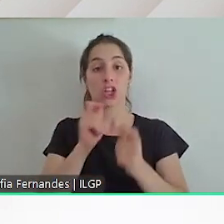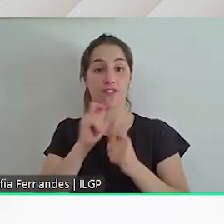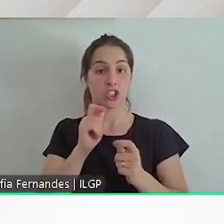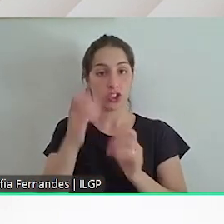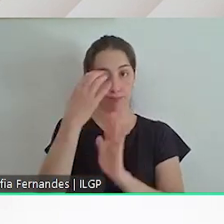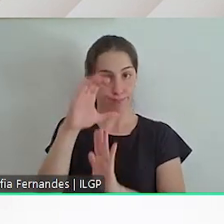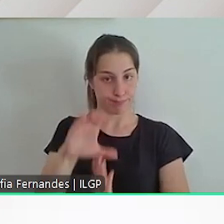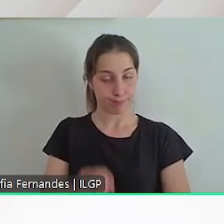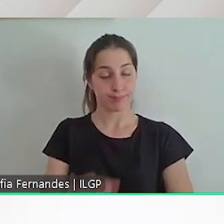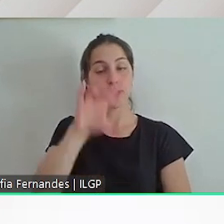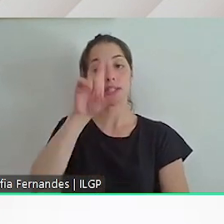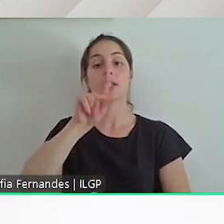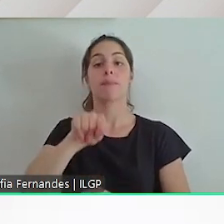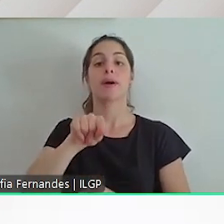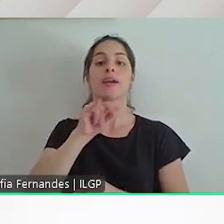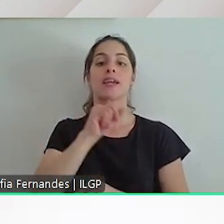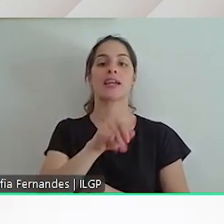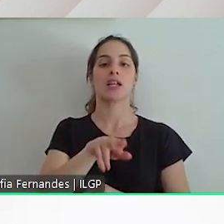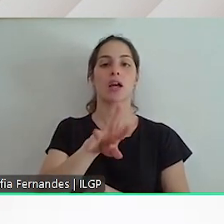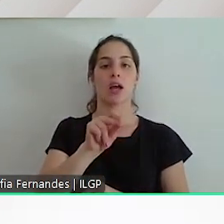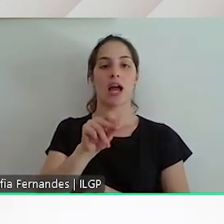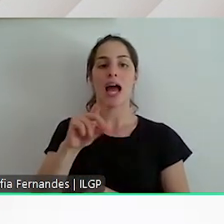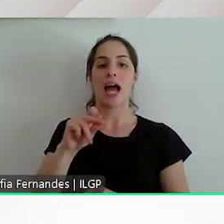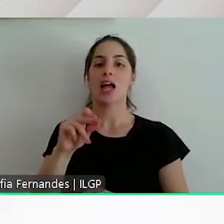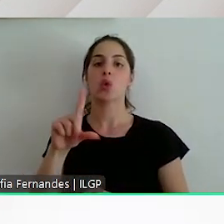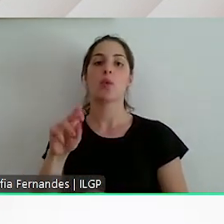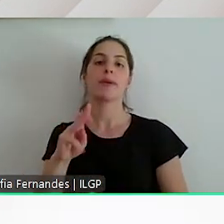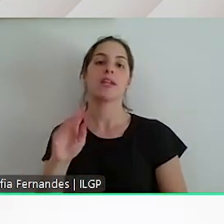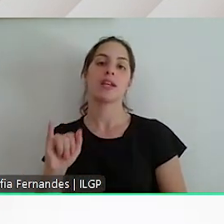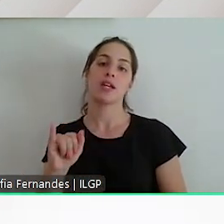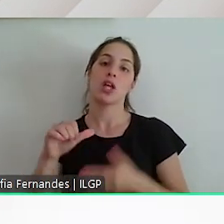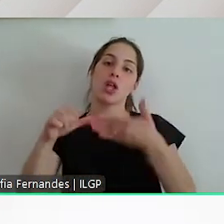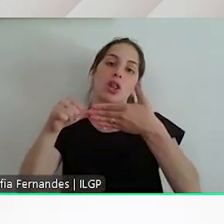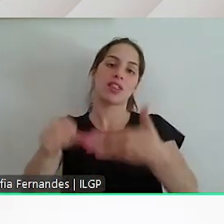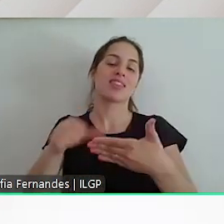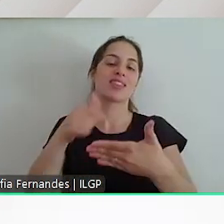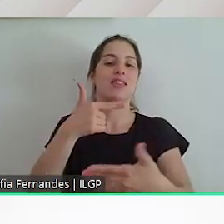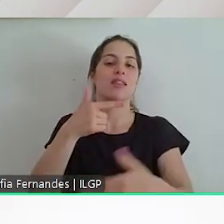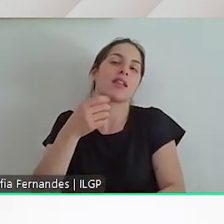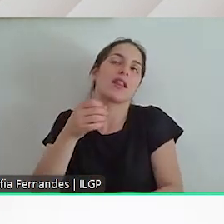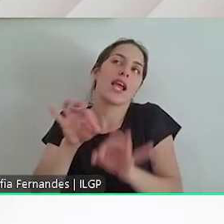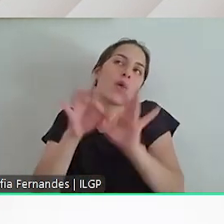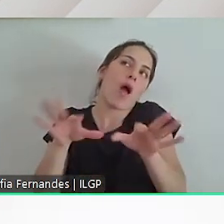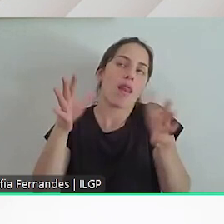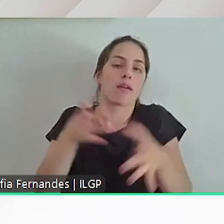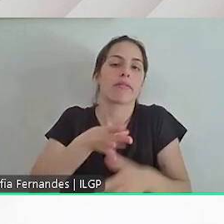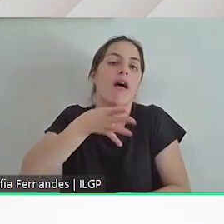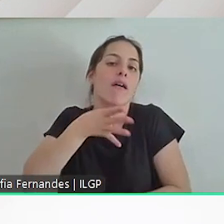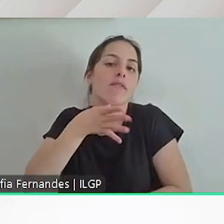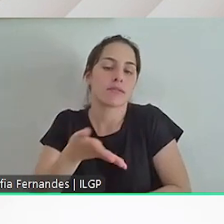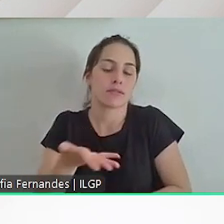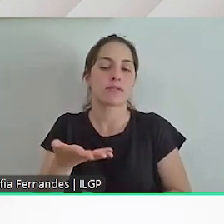teremos as chamadas INA Alumni Talks. Ou seja, o objetivo aqui será criar um ciclo